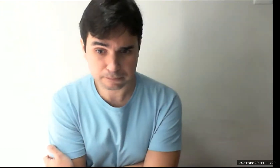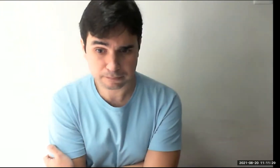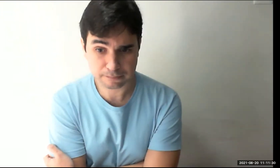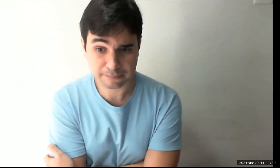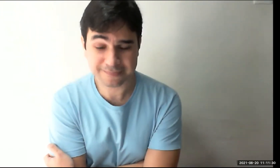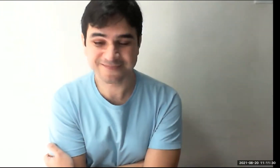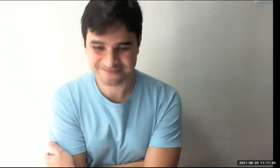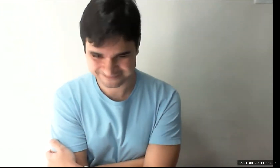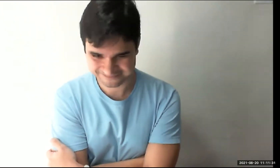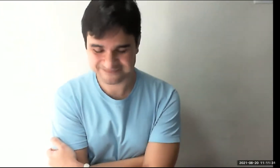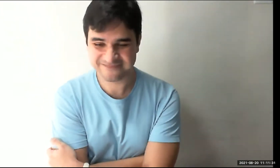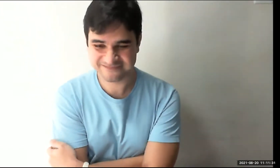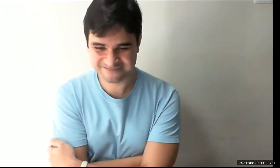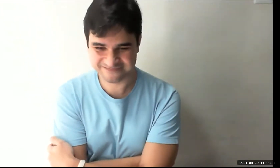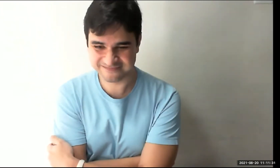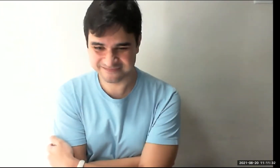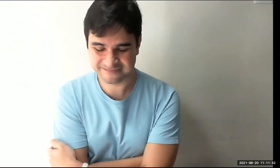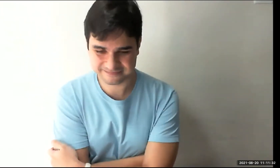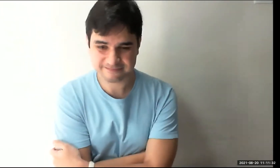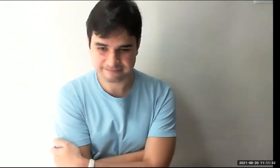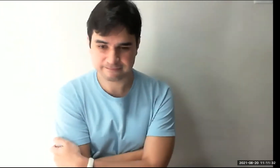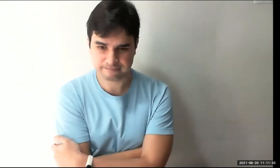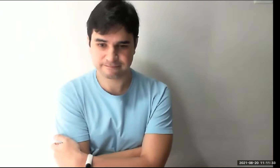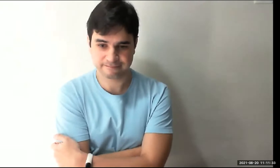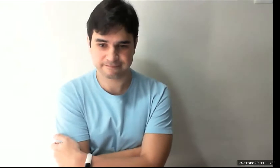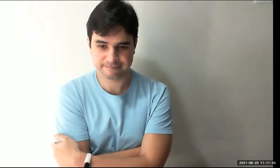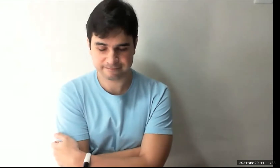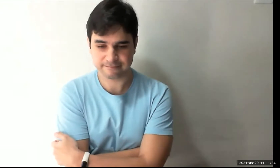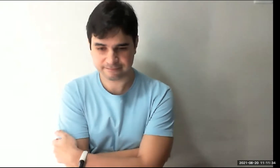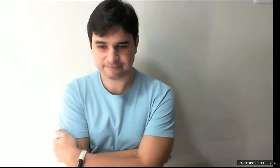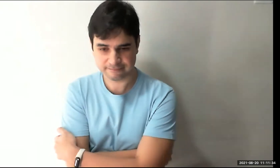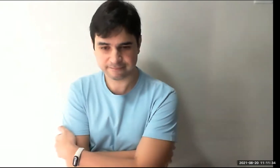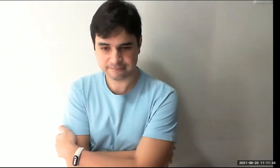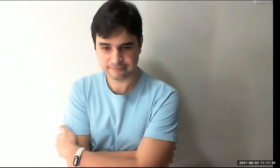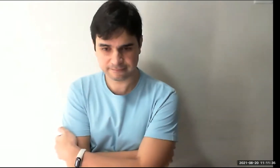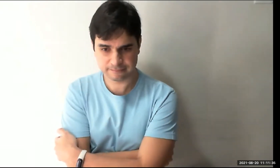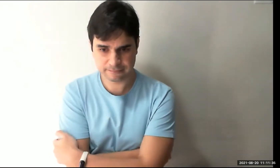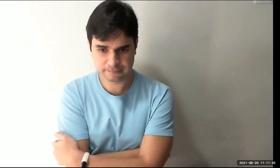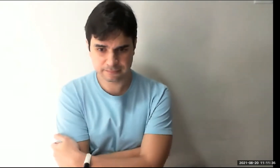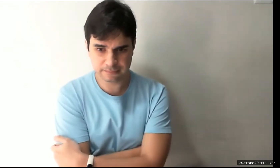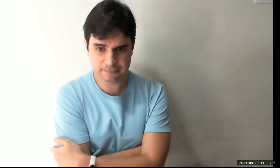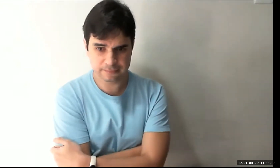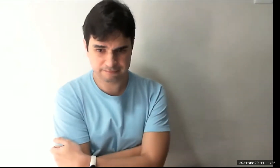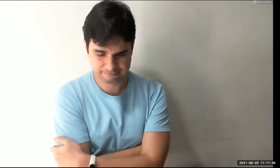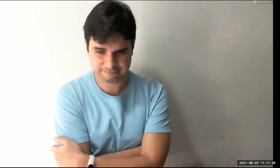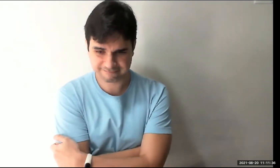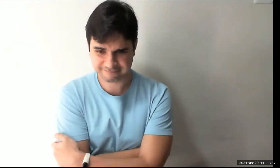né? Gostei muito, um caminho muito belo, parabéns. E, assim, queria dizer,